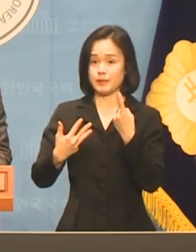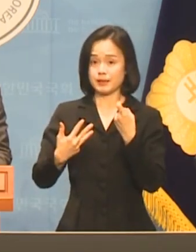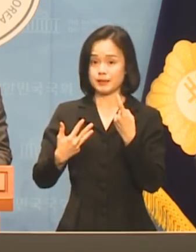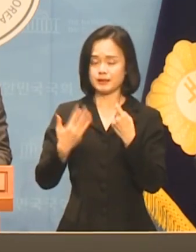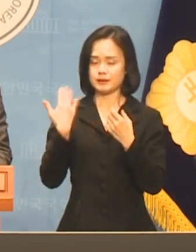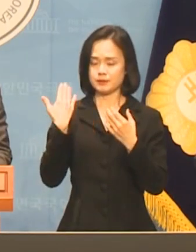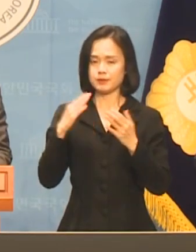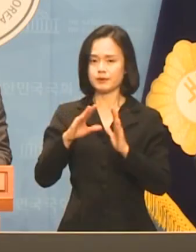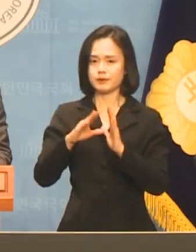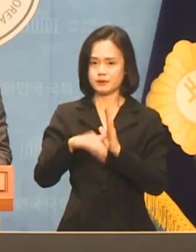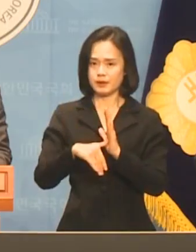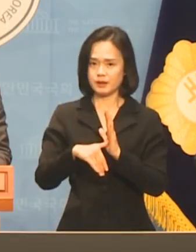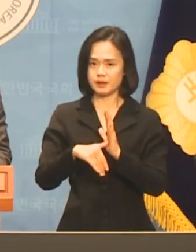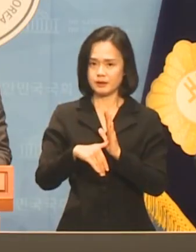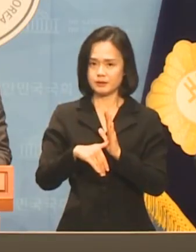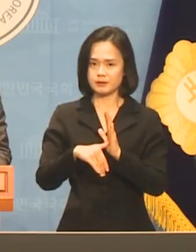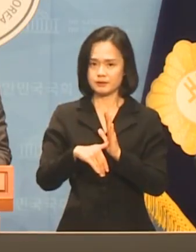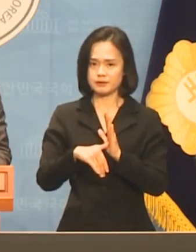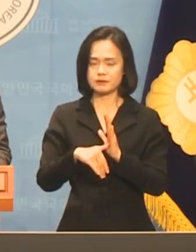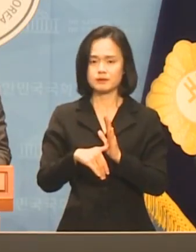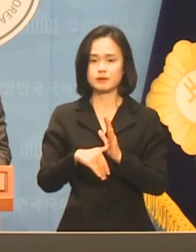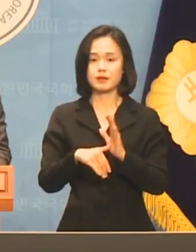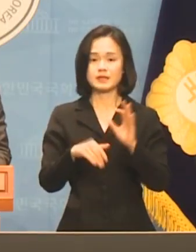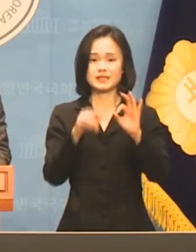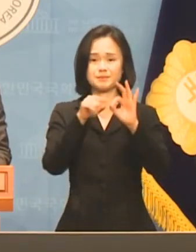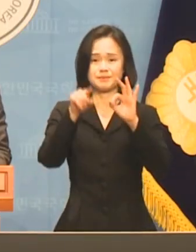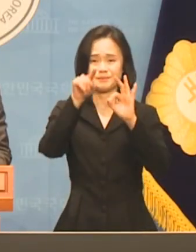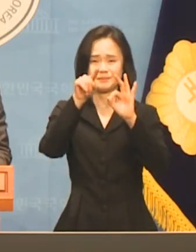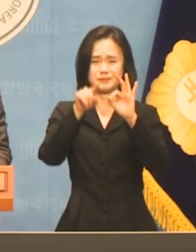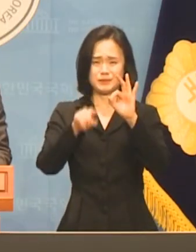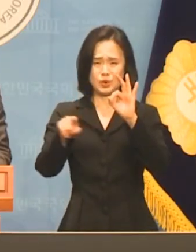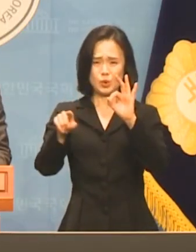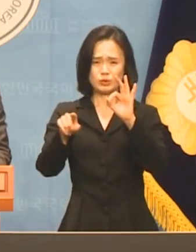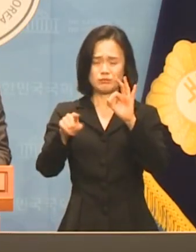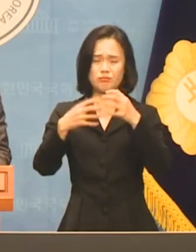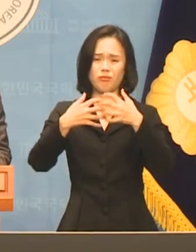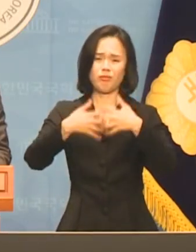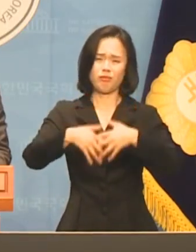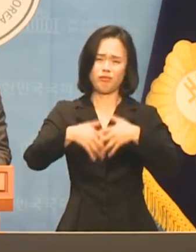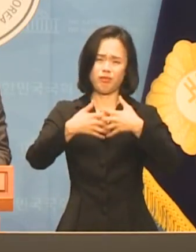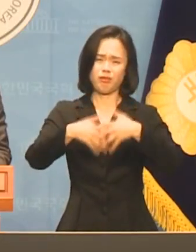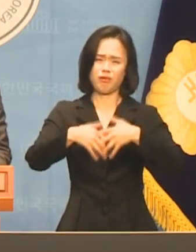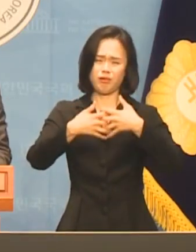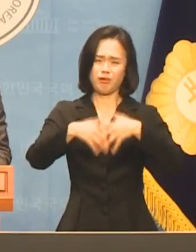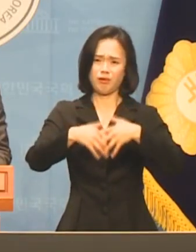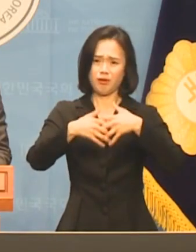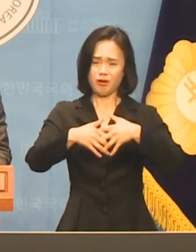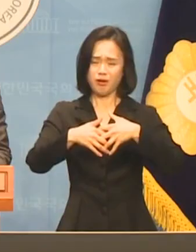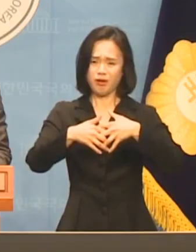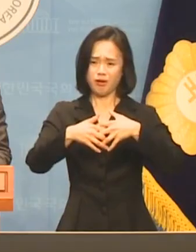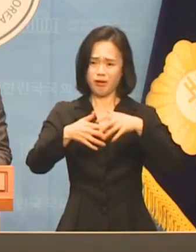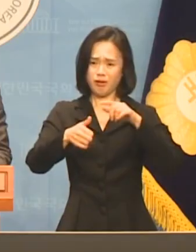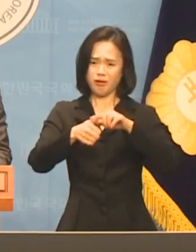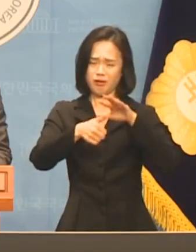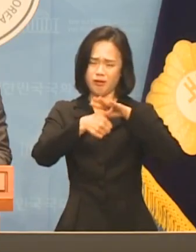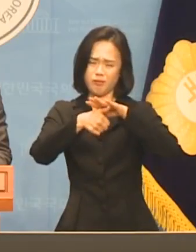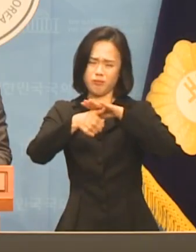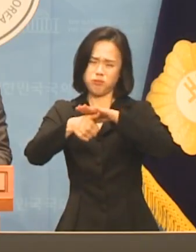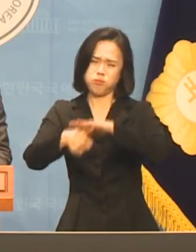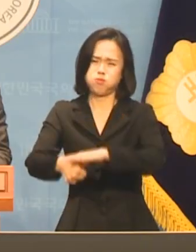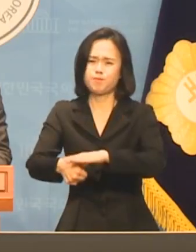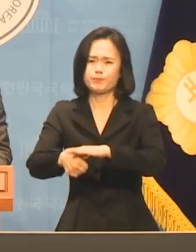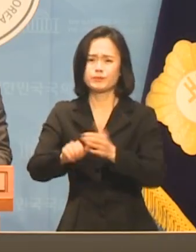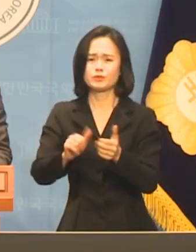제조업체에서 10톤의 무인 건설 장비에 끼어 숨진 노동자 고 강태환 씨를